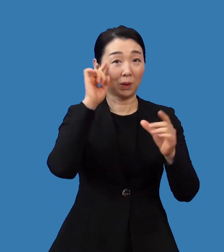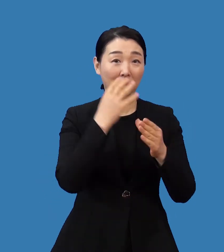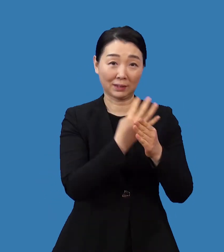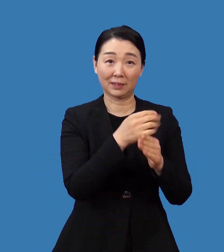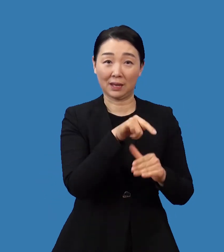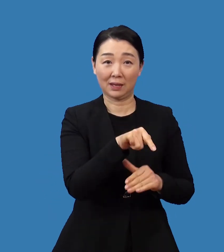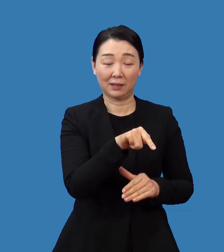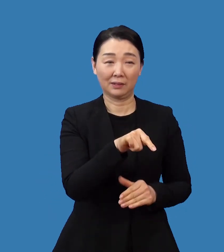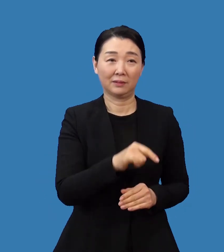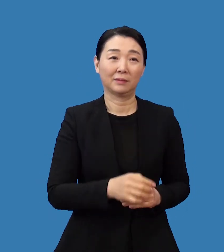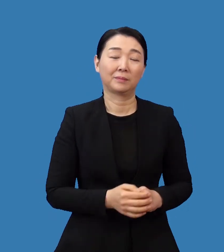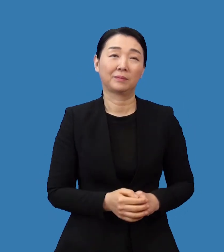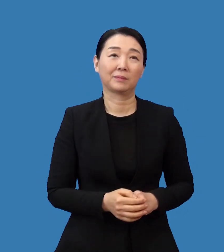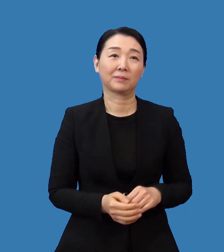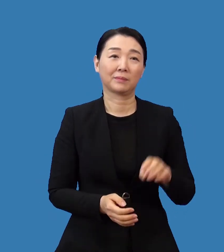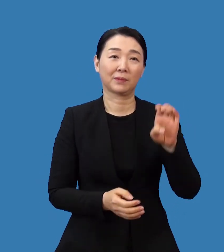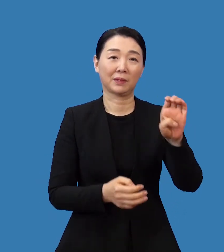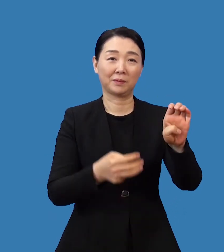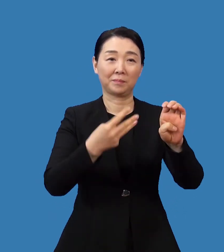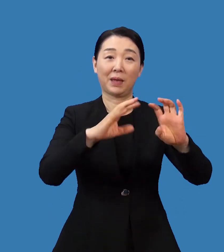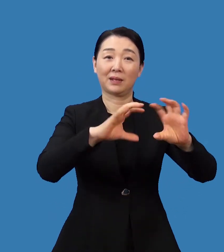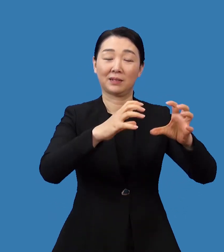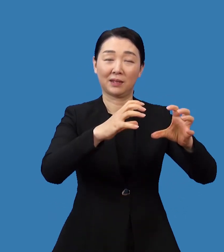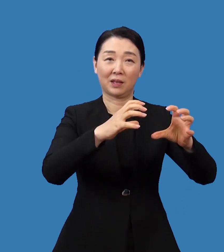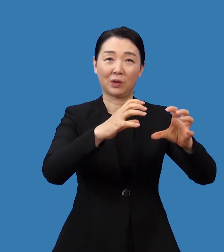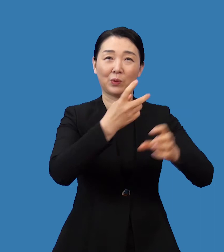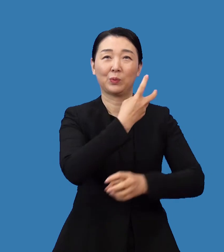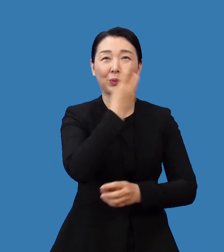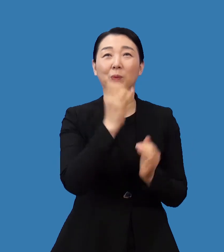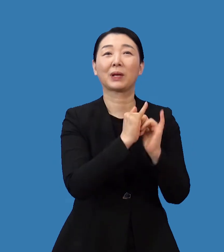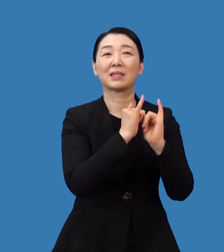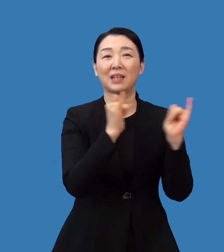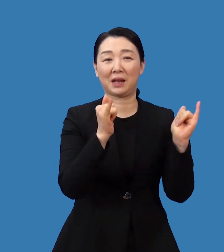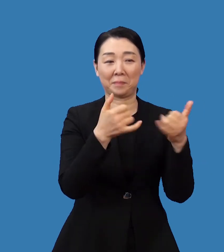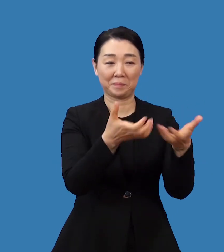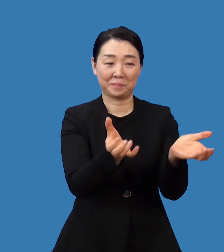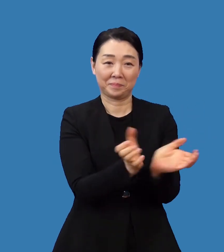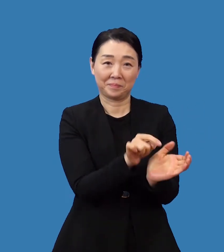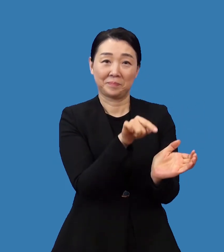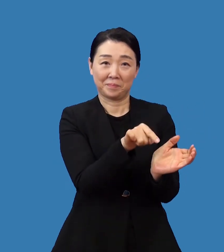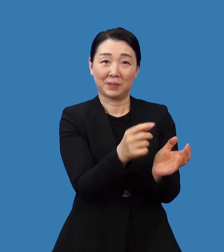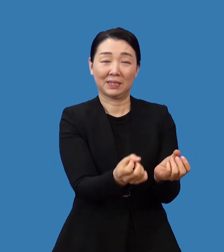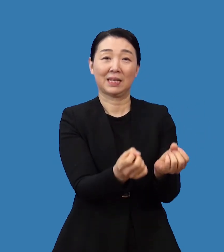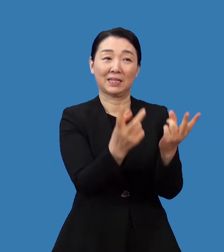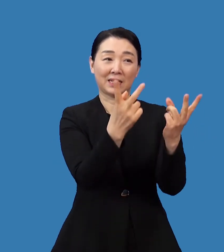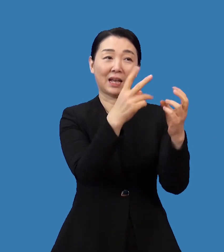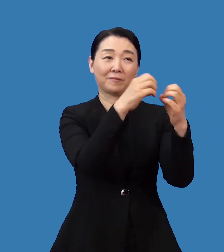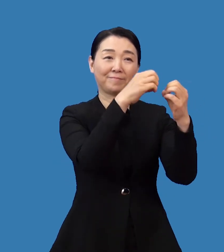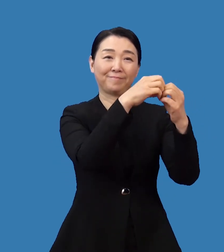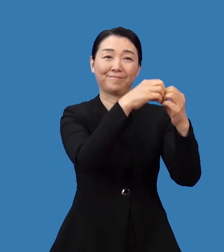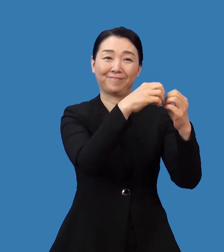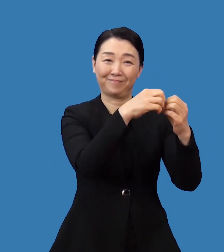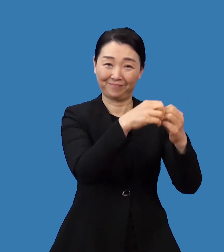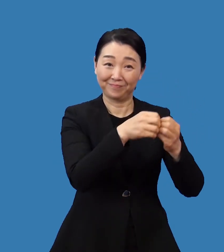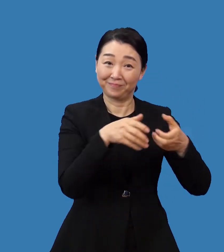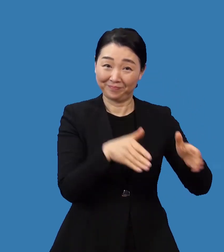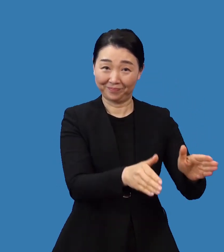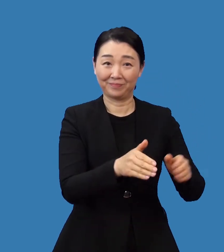박사들은 페르시아의 대표적인 엘리트 그룹에 속하는 제사장 가문